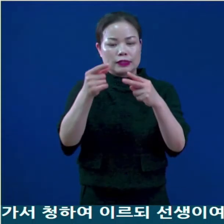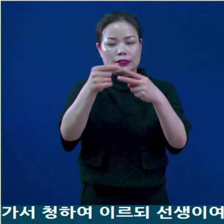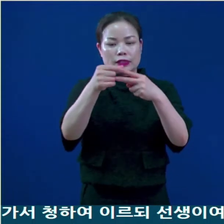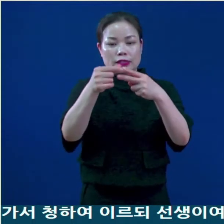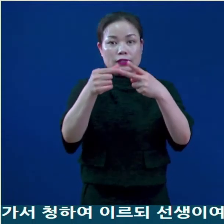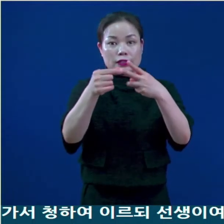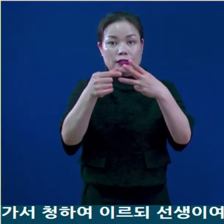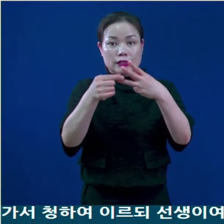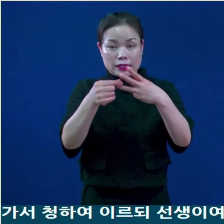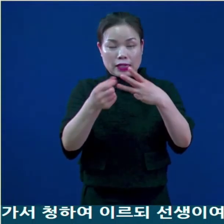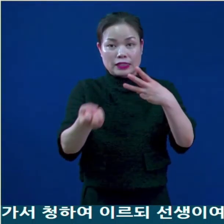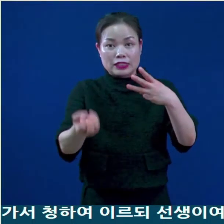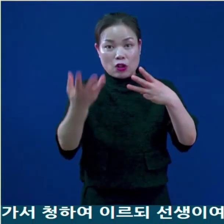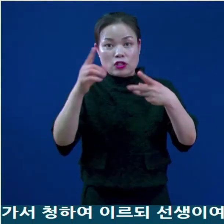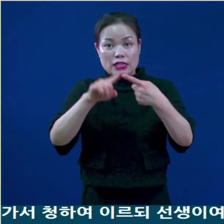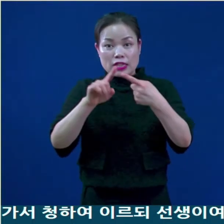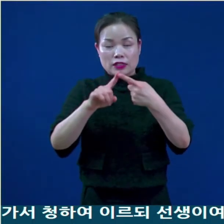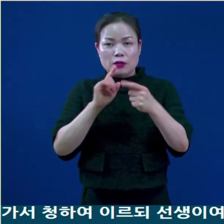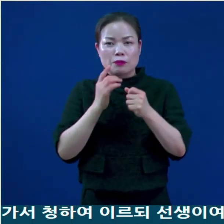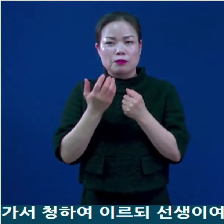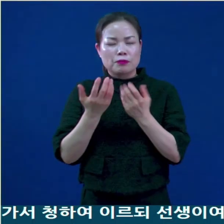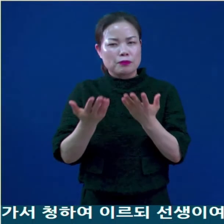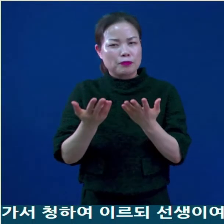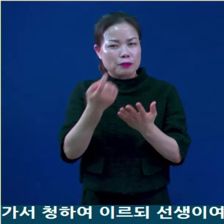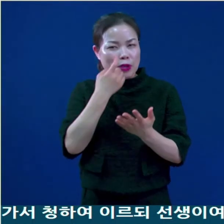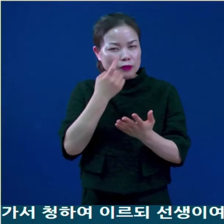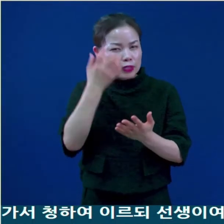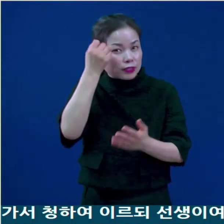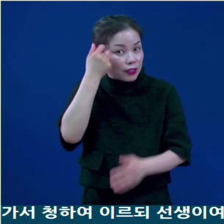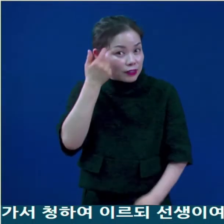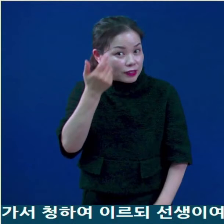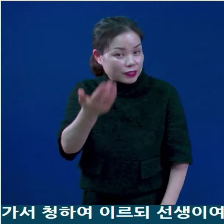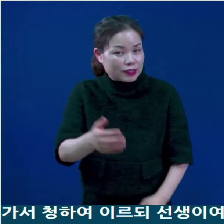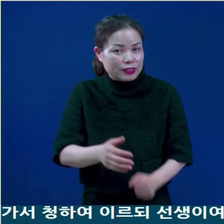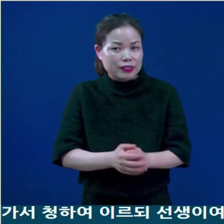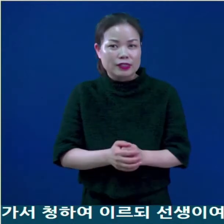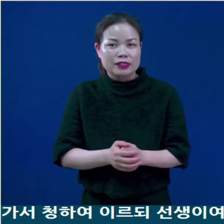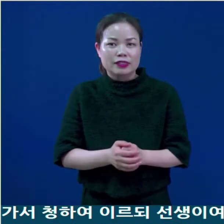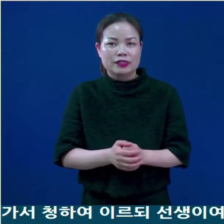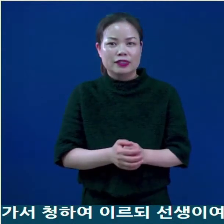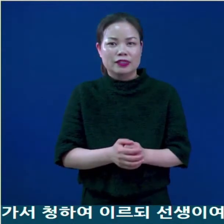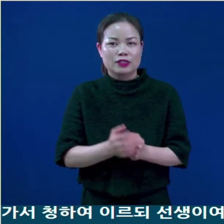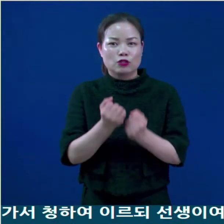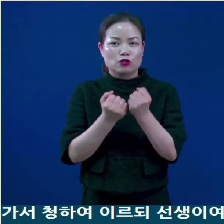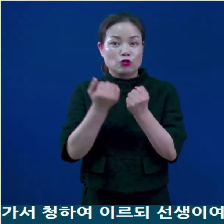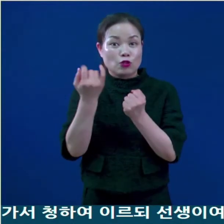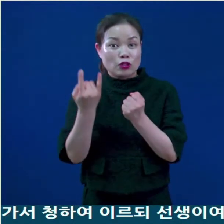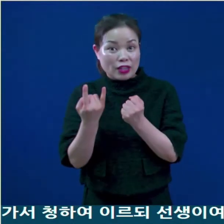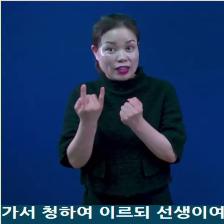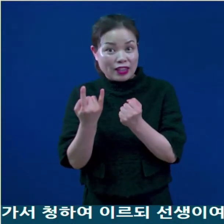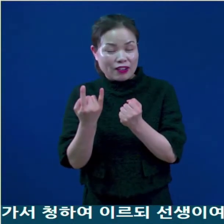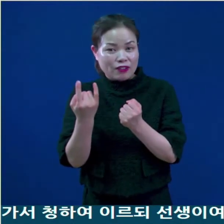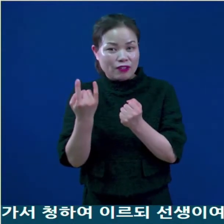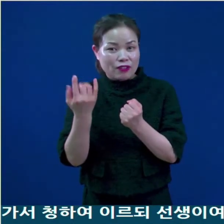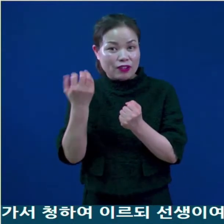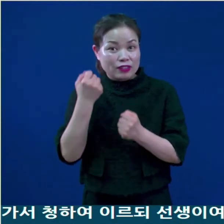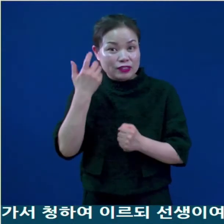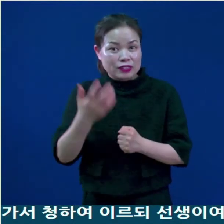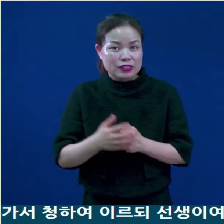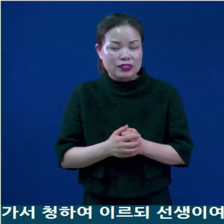대해서 말씀드렸습니다. 혹시 기억할지 모르겠어요. 유초동부가 수련회 갔다.